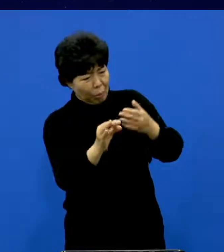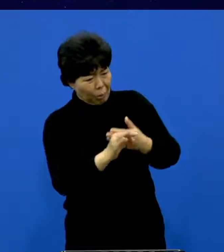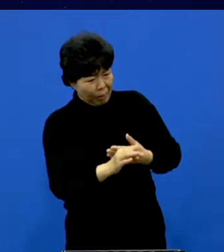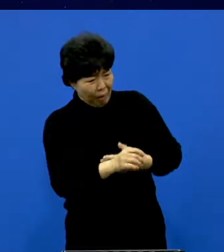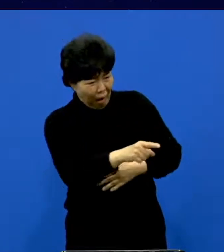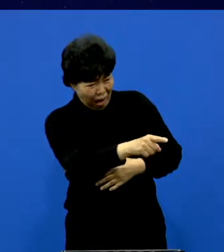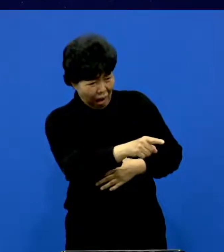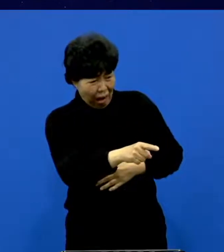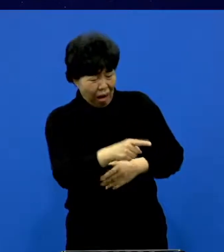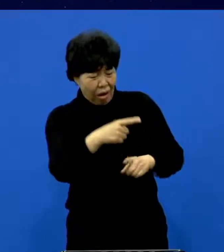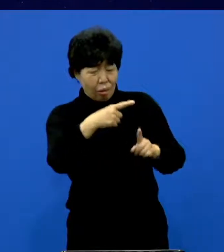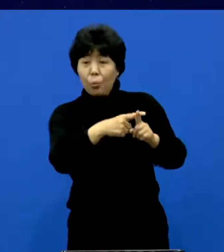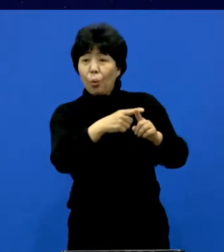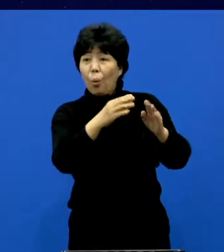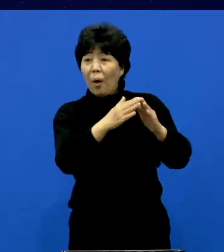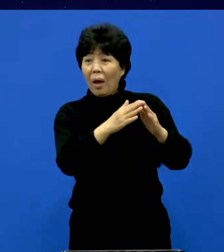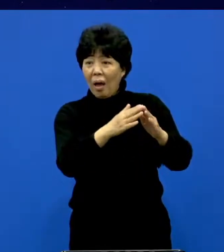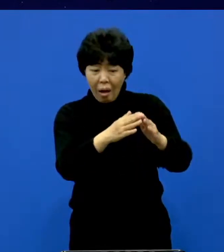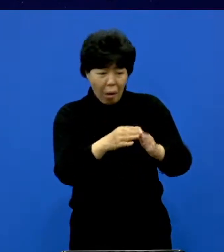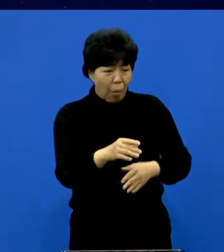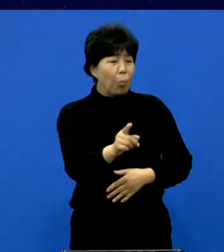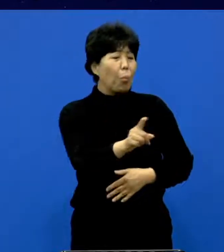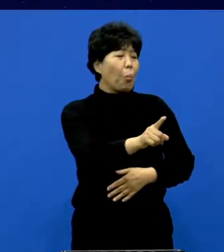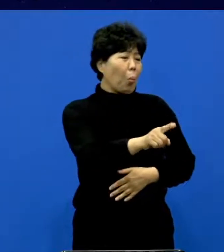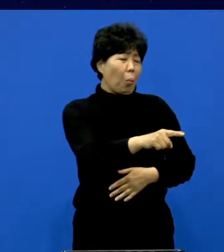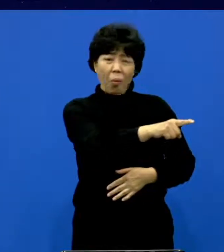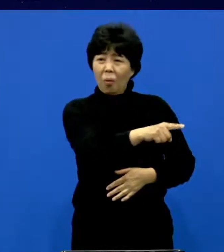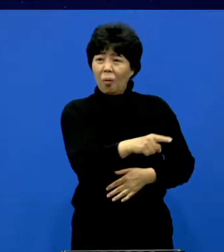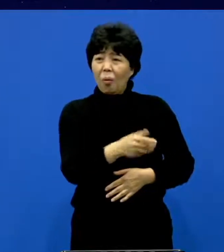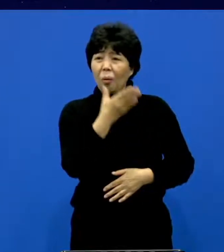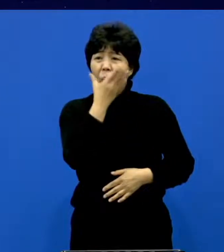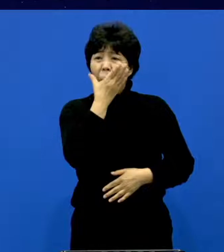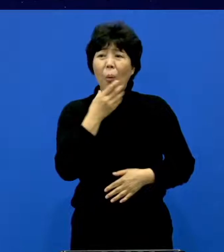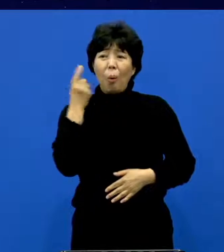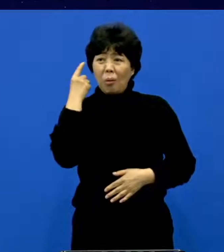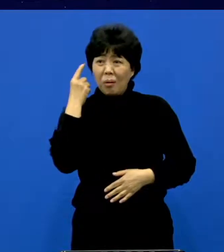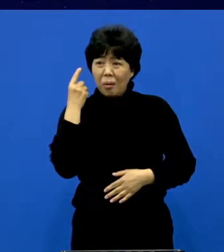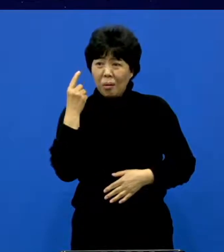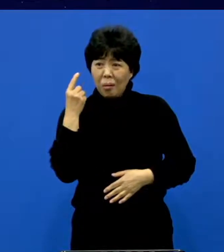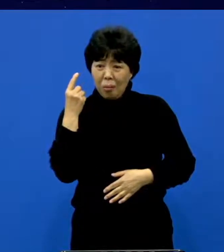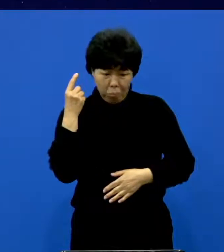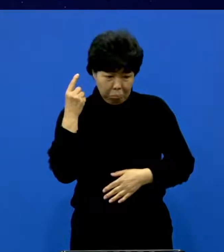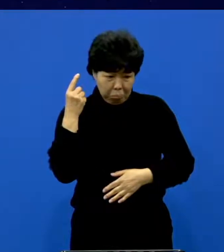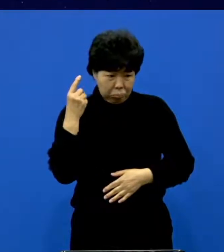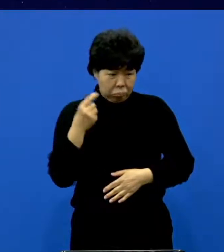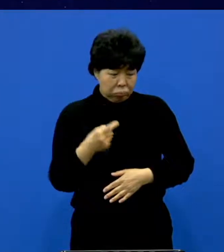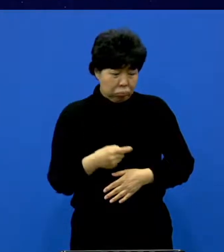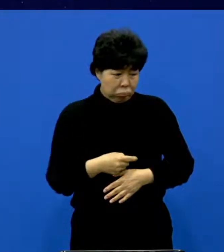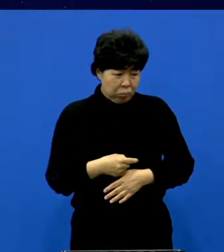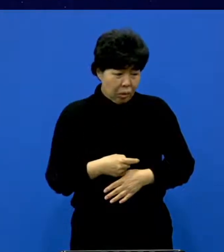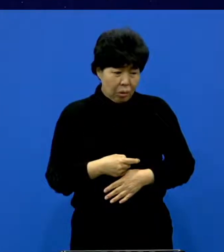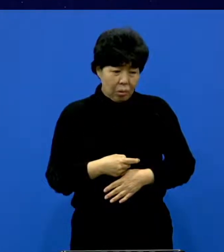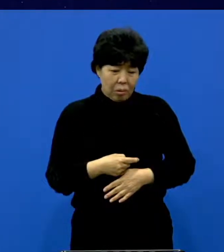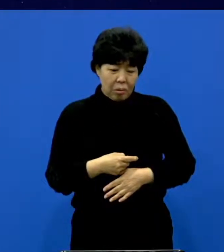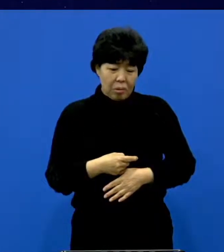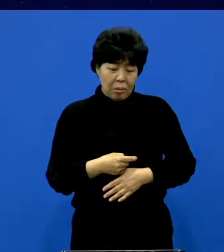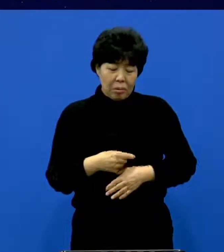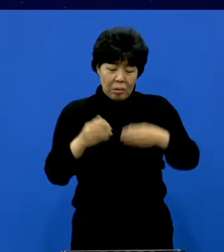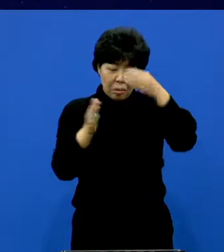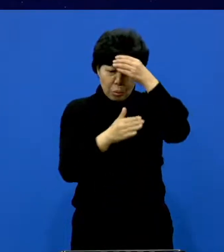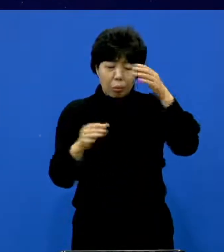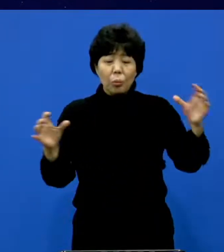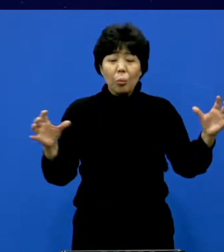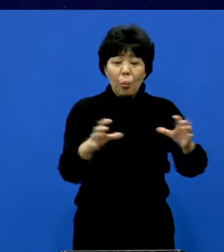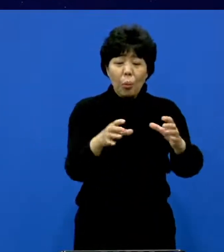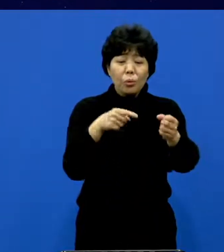세상에 보여줄 메시지가 없어져 버리는 것이죠. 저 교회 뭐지? 저 사람들 왜 모인 거야?